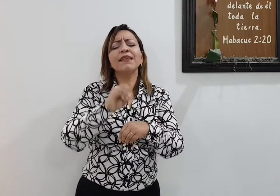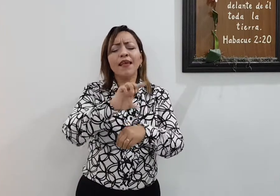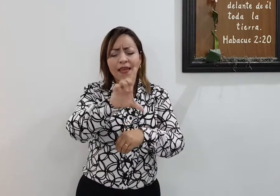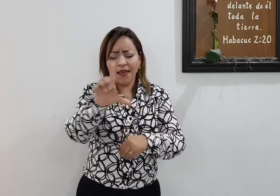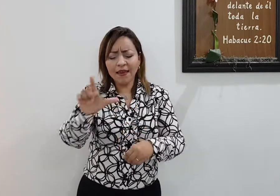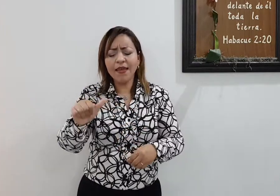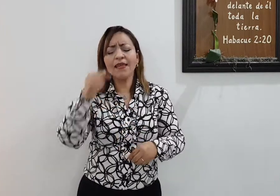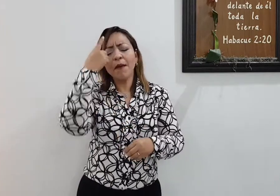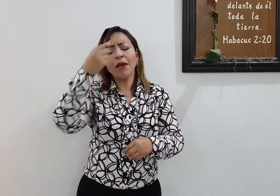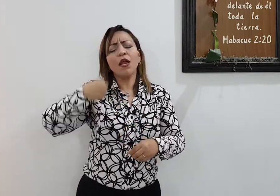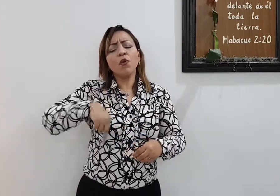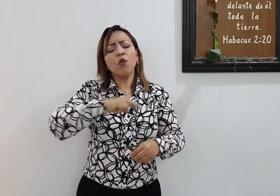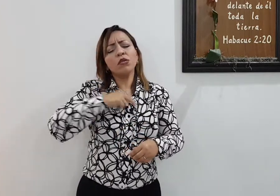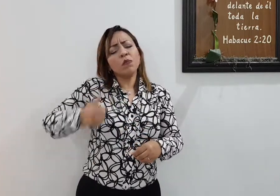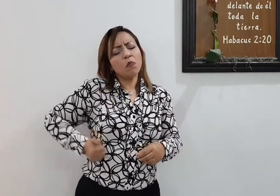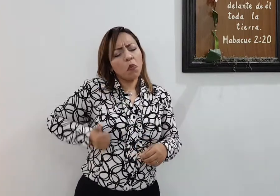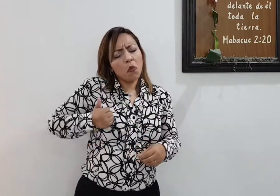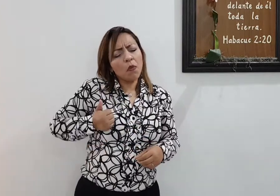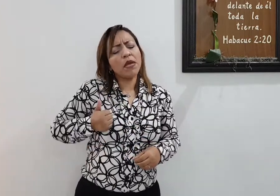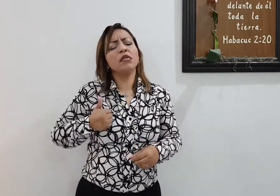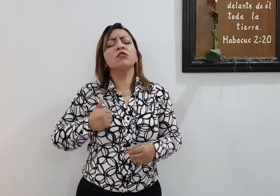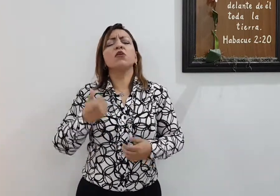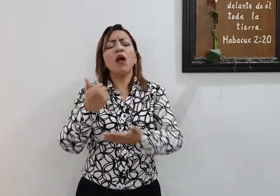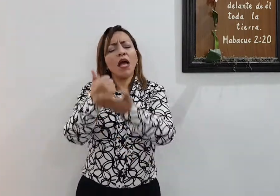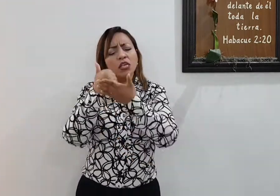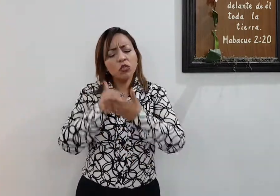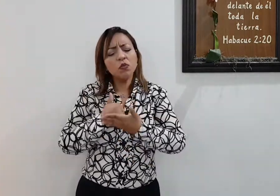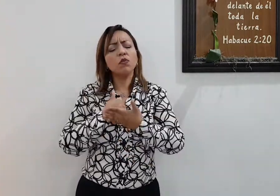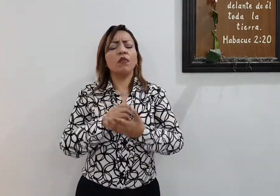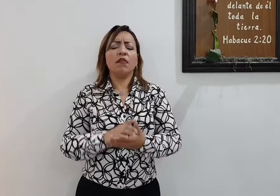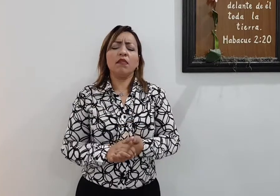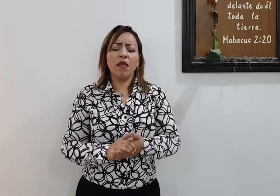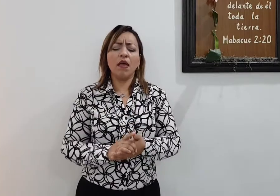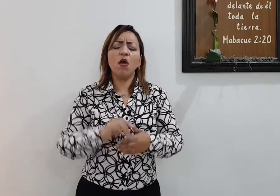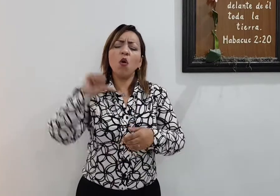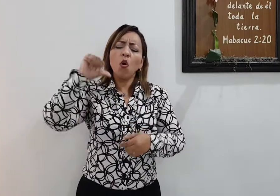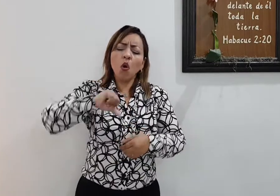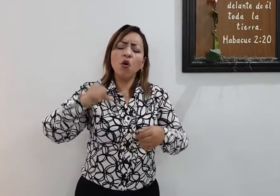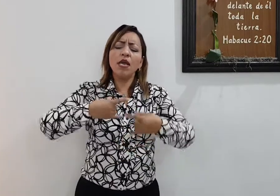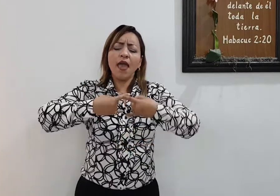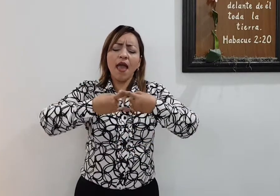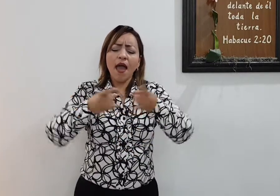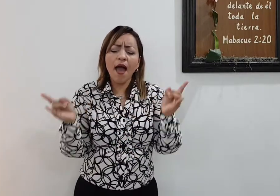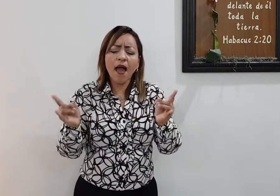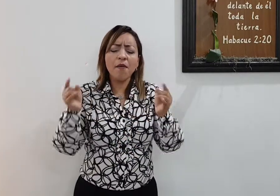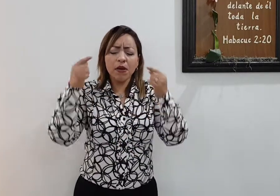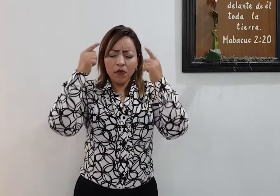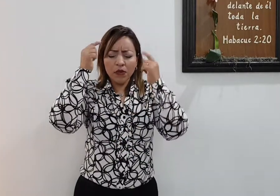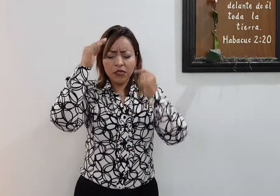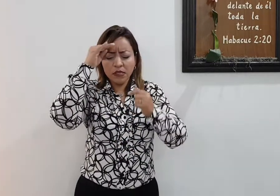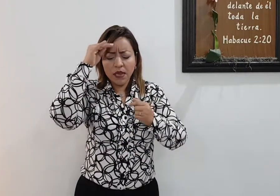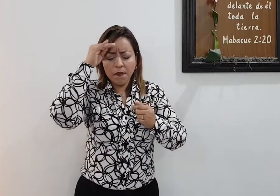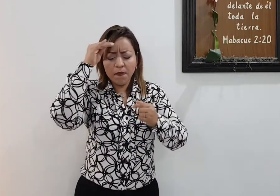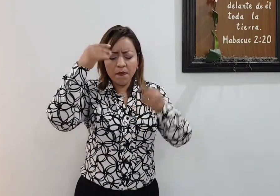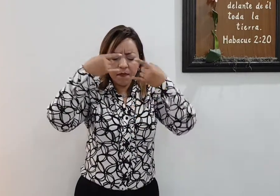Señor. Hoy queremos pedirte que abras nuestro entendimiento y que hagas accesible el mensaje de la